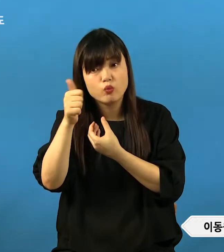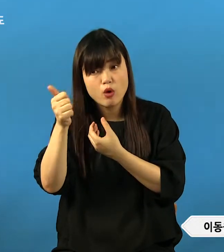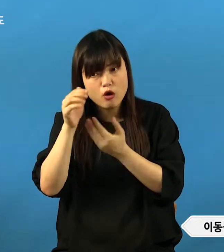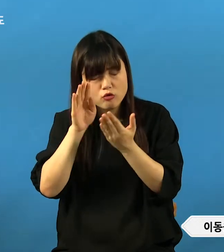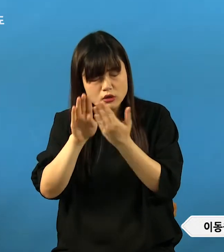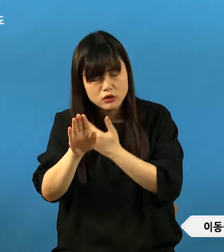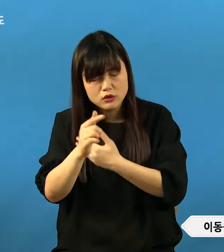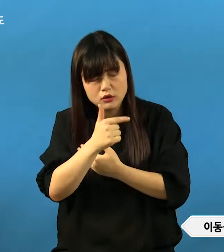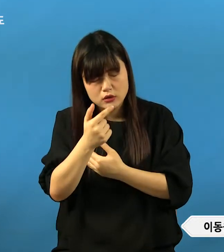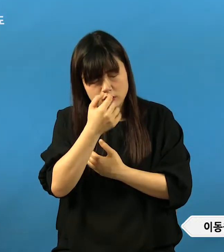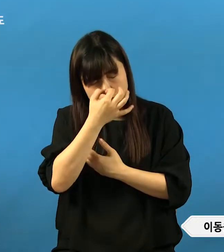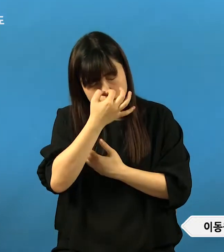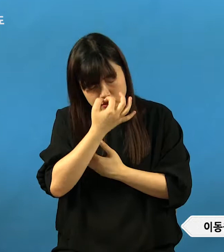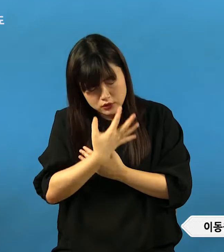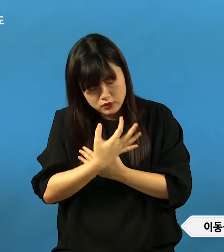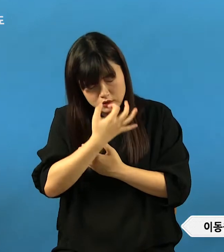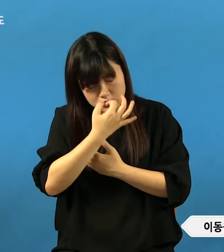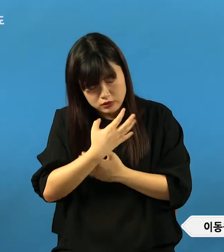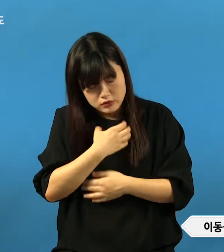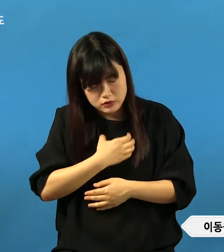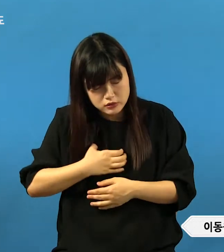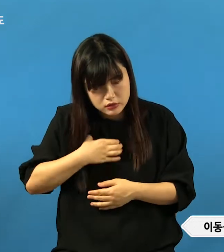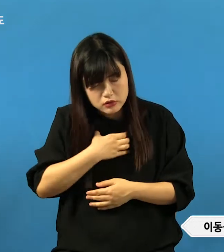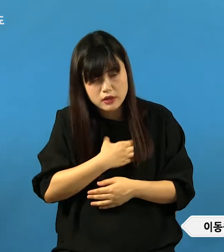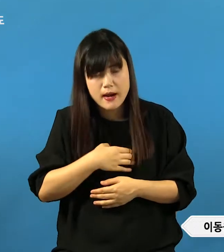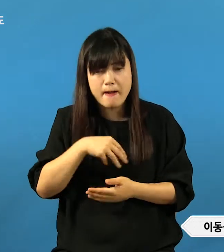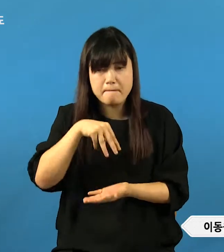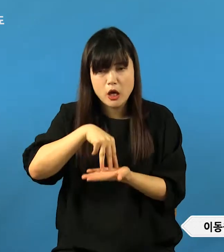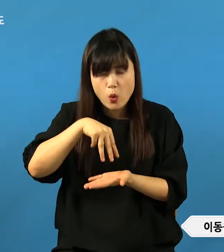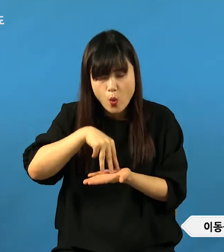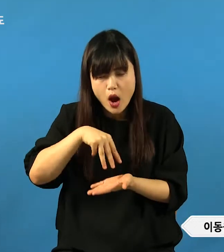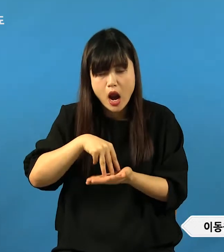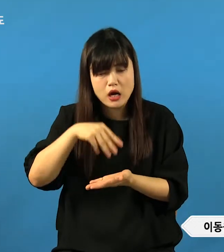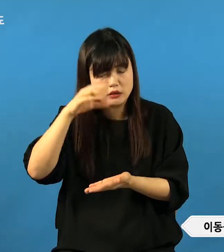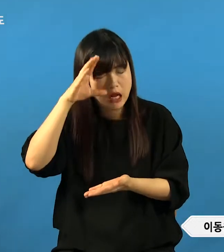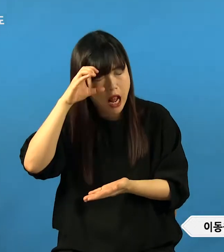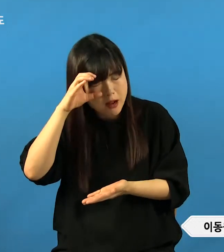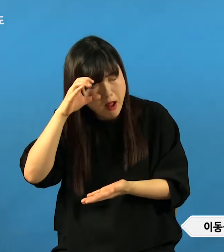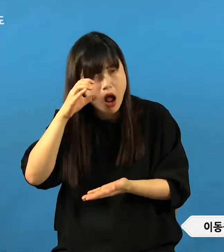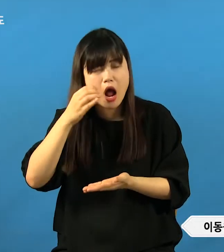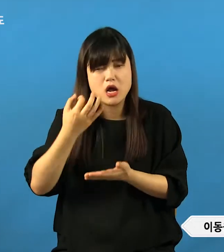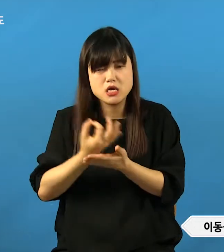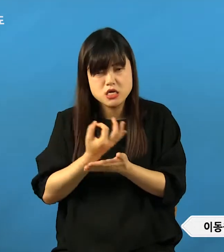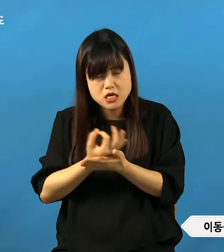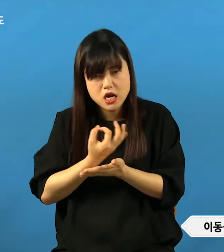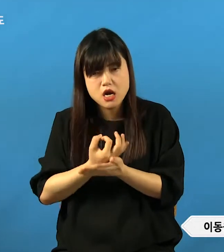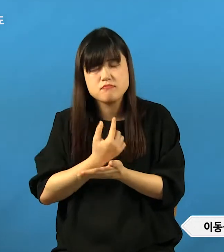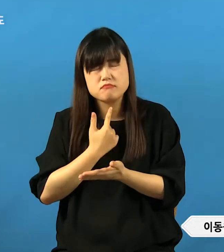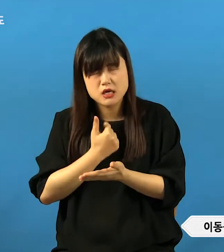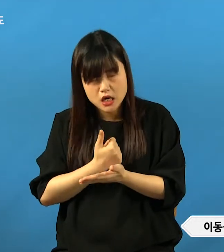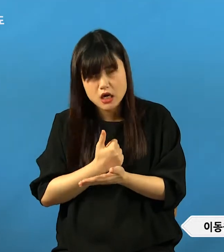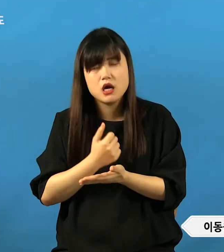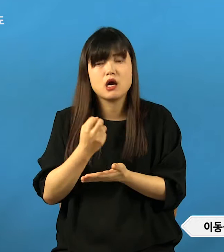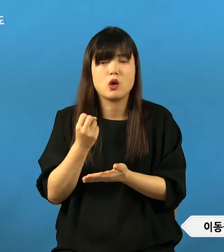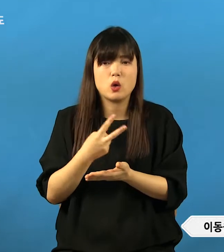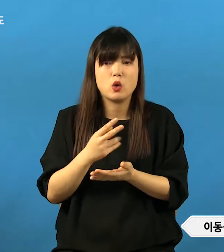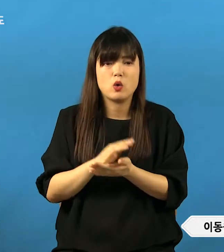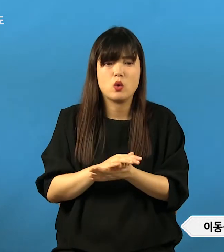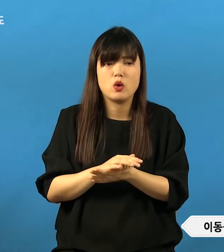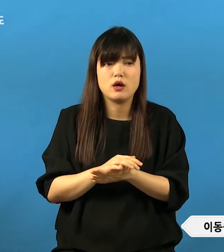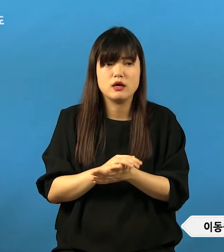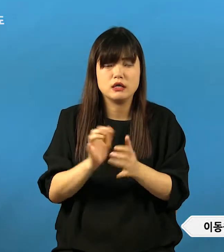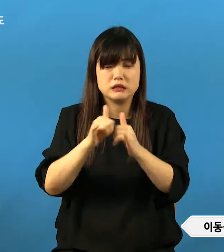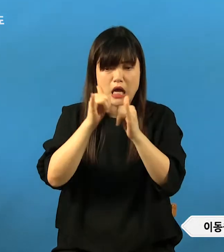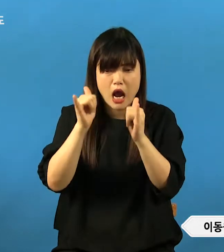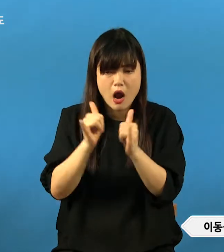힘들게 티네이저의 시절을 살아왔다고, 맥도날드 매장에서 아르바이트를 하며 사회보장